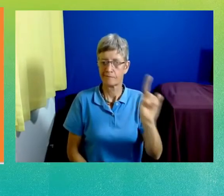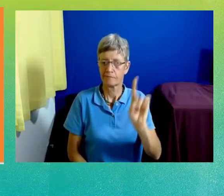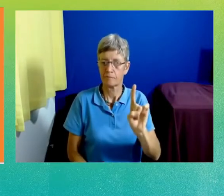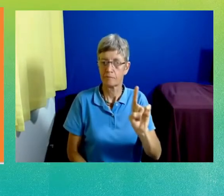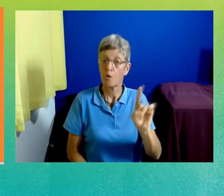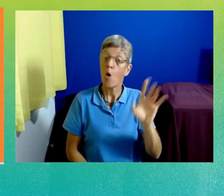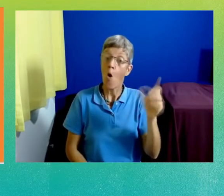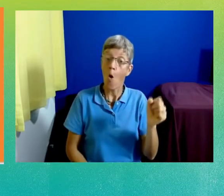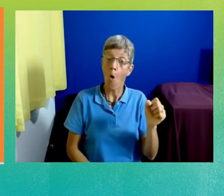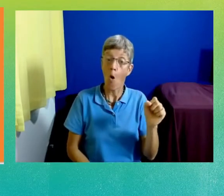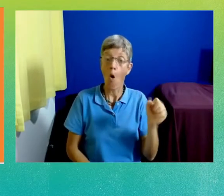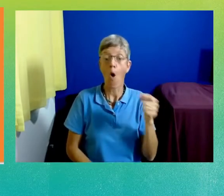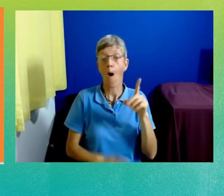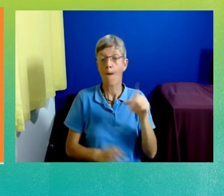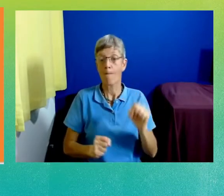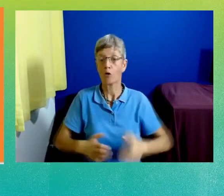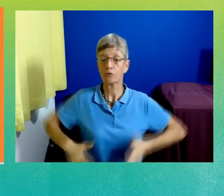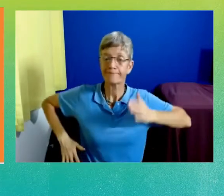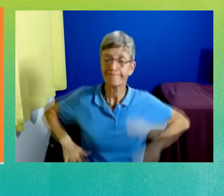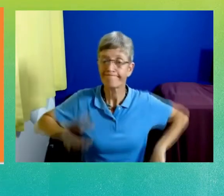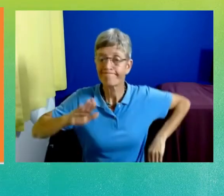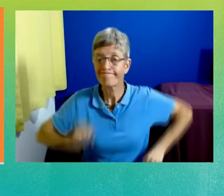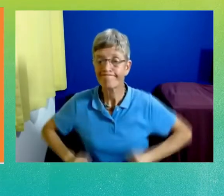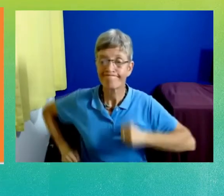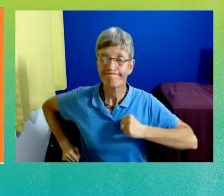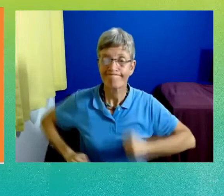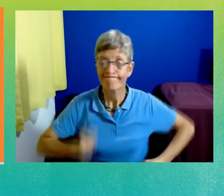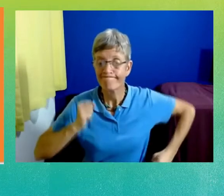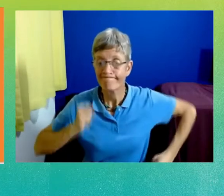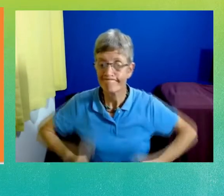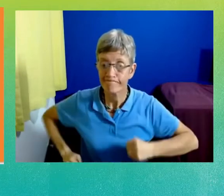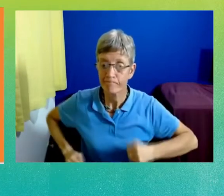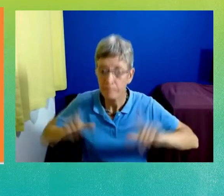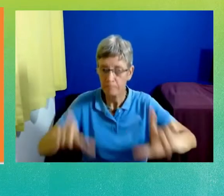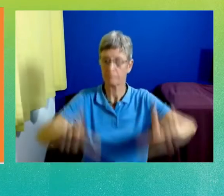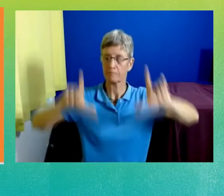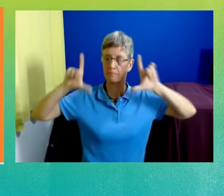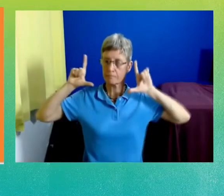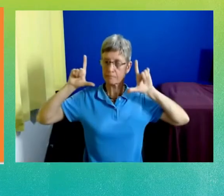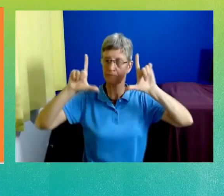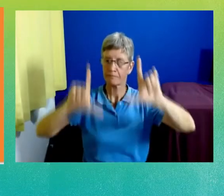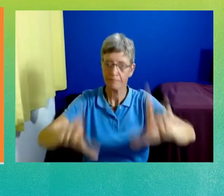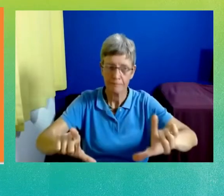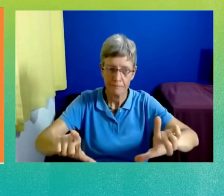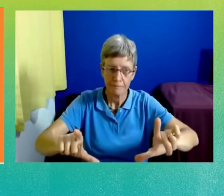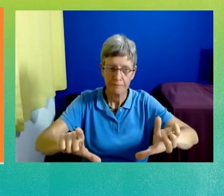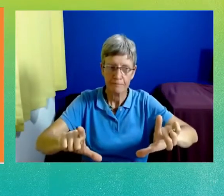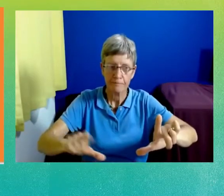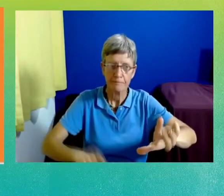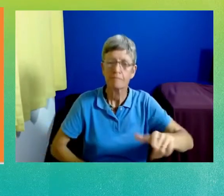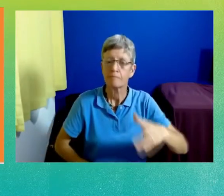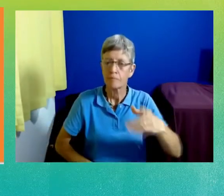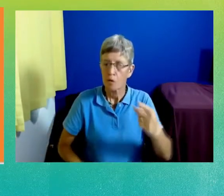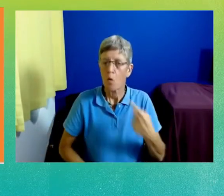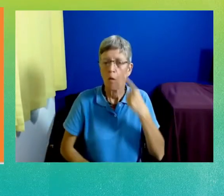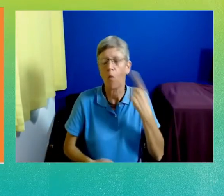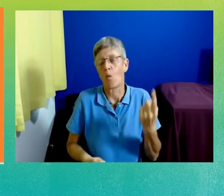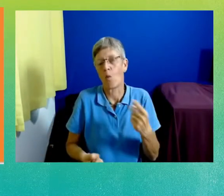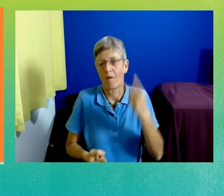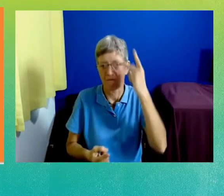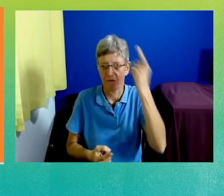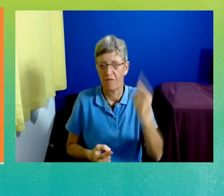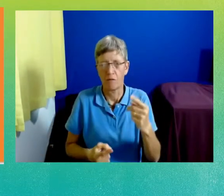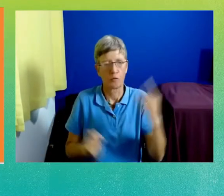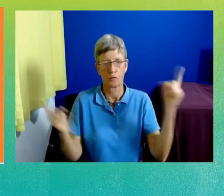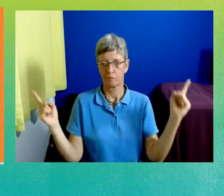que a pessoa está, o movimento dela ali, o deslocamento, tá? Se ela está andando, se aproxima bem